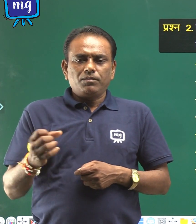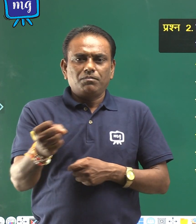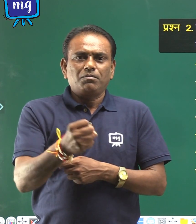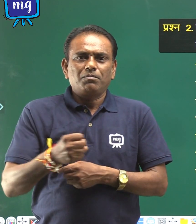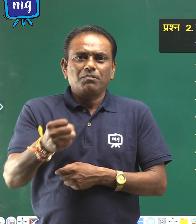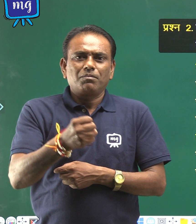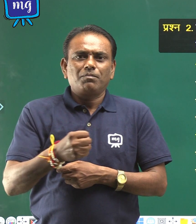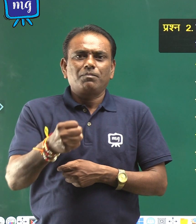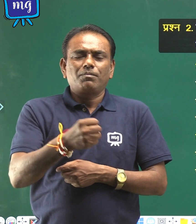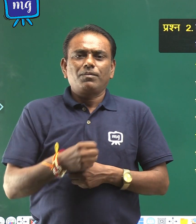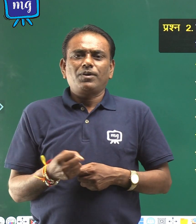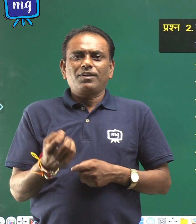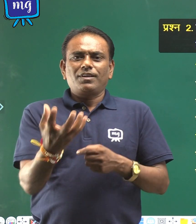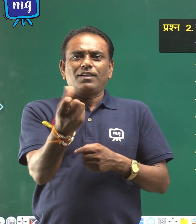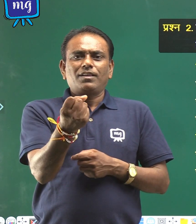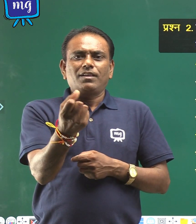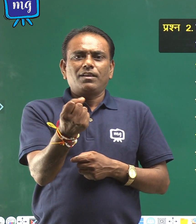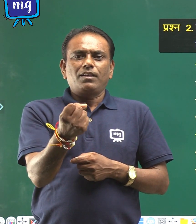जलेबी, लड्डू,